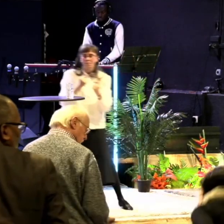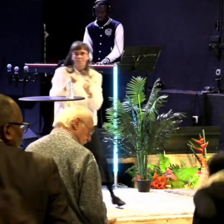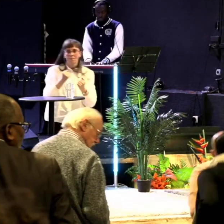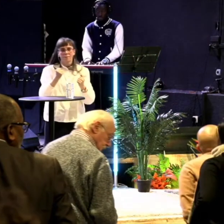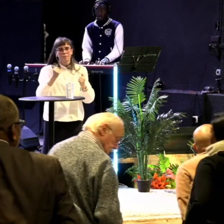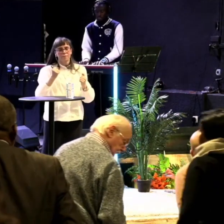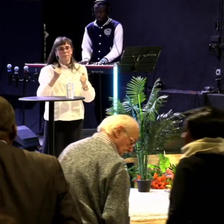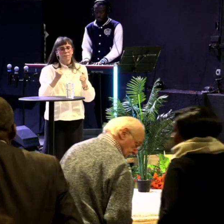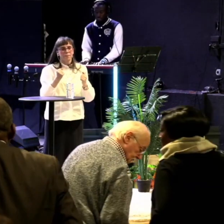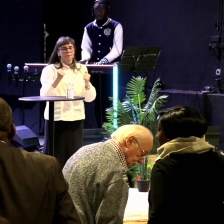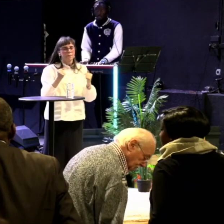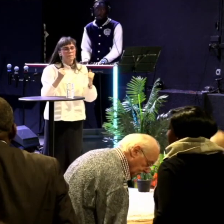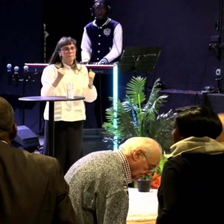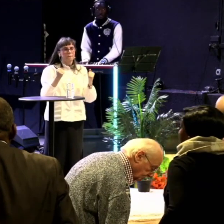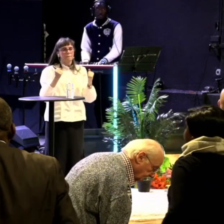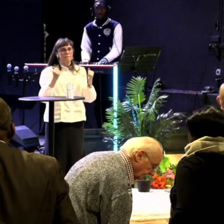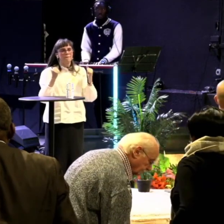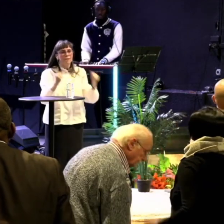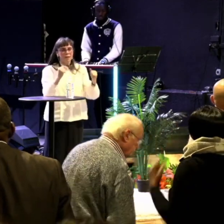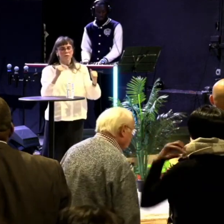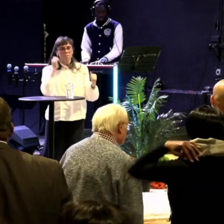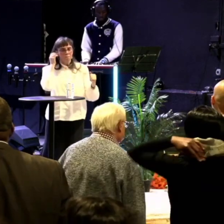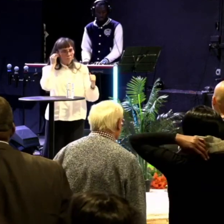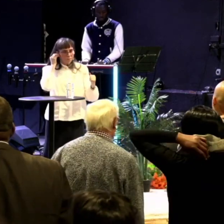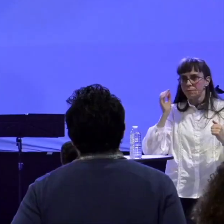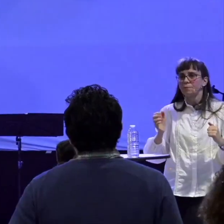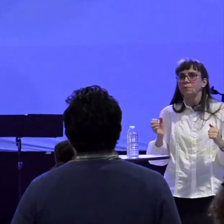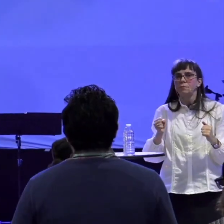du salut. Du salut.